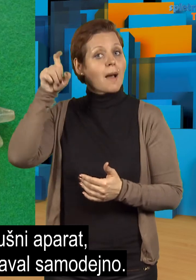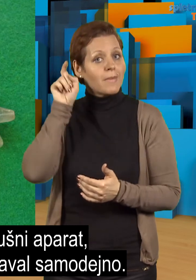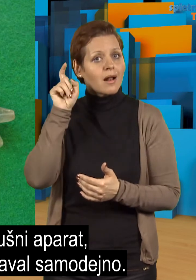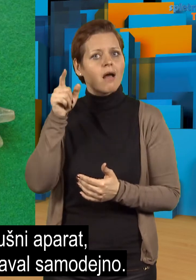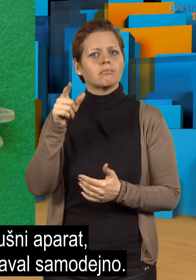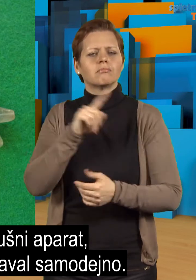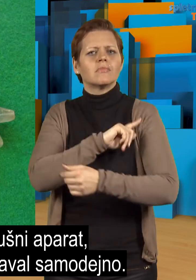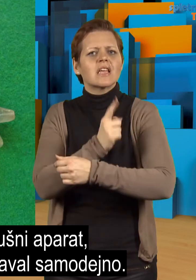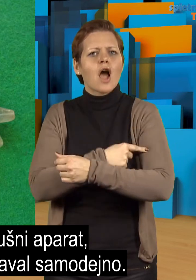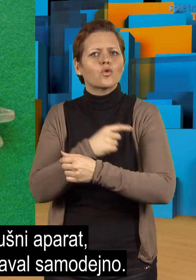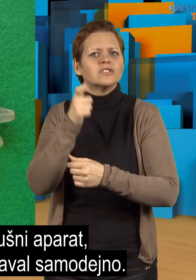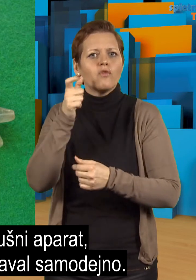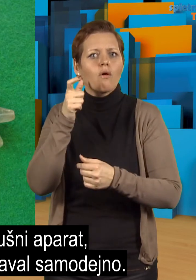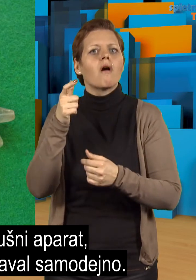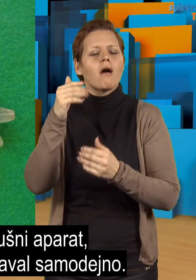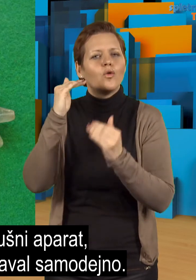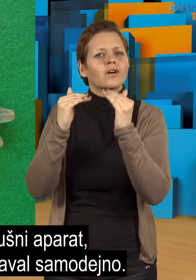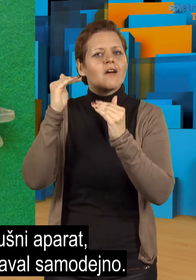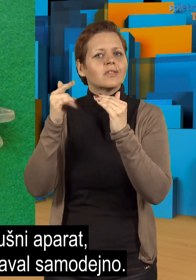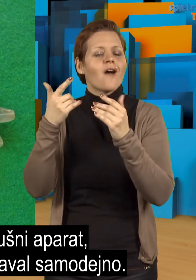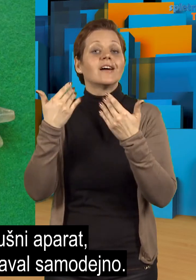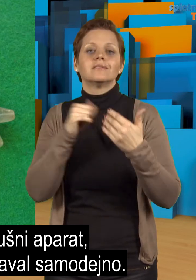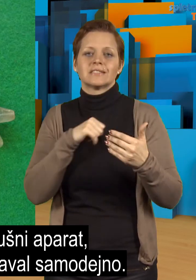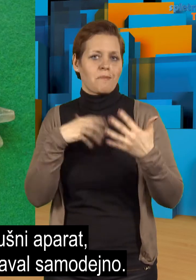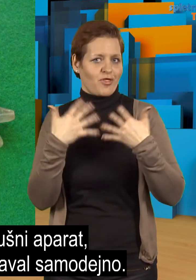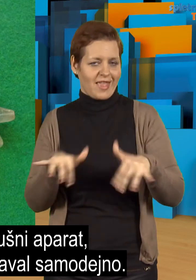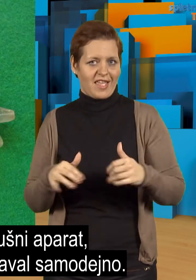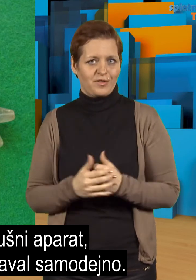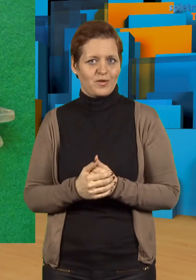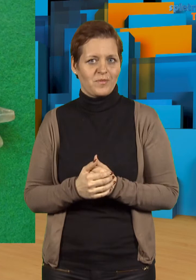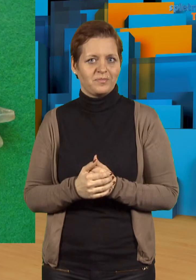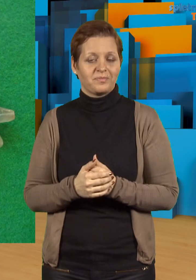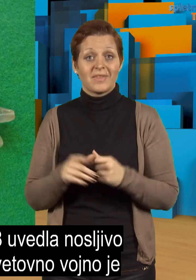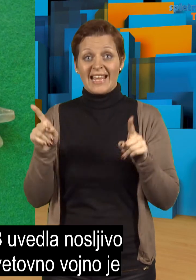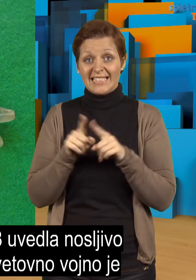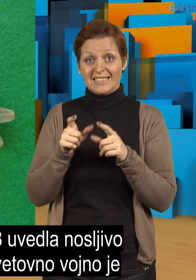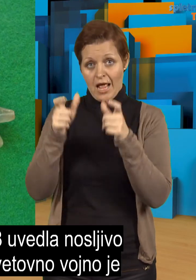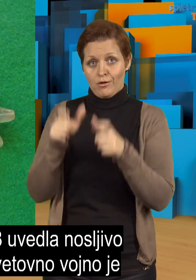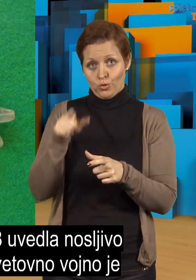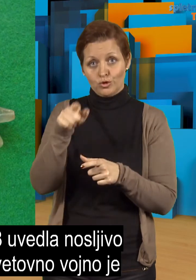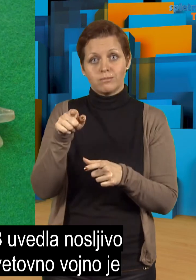jakost zvoka uravnaval samodejno. Ista družba je